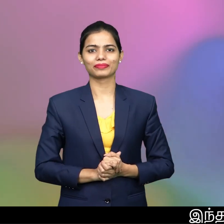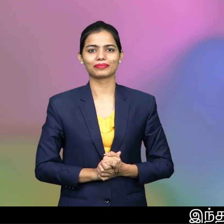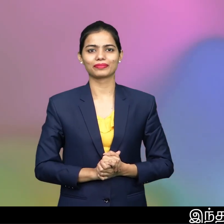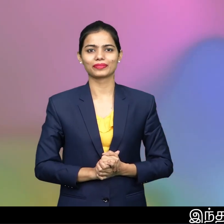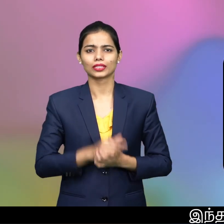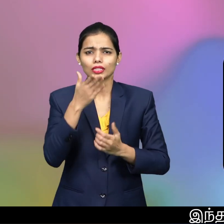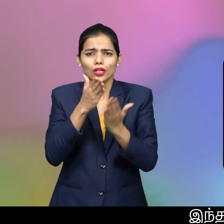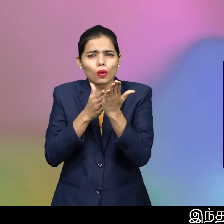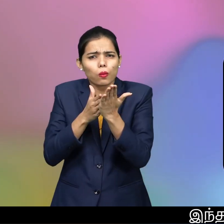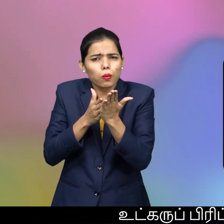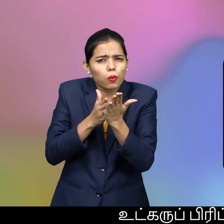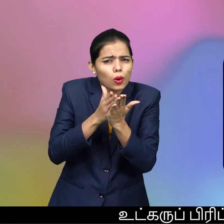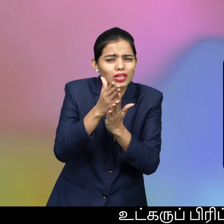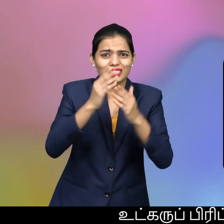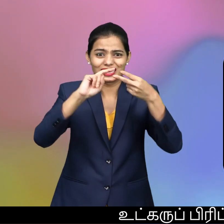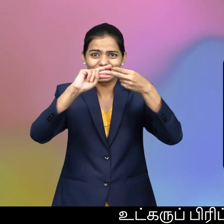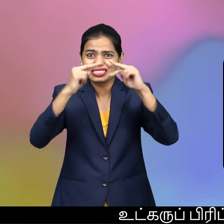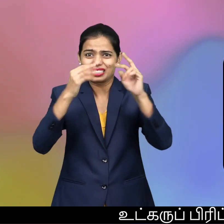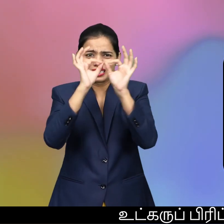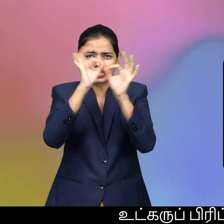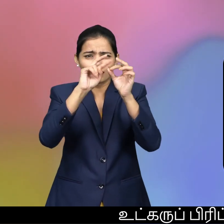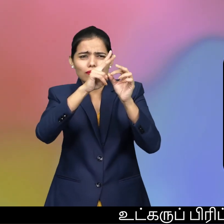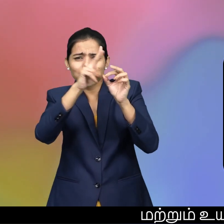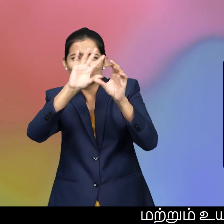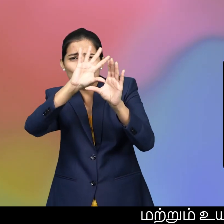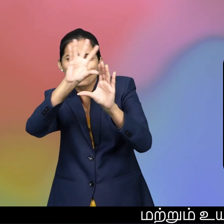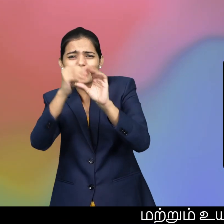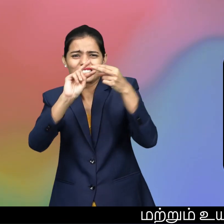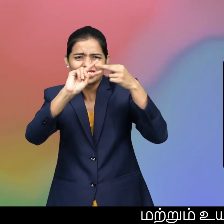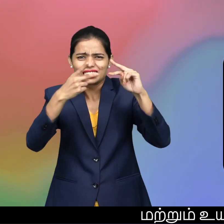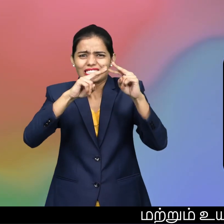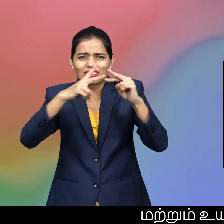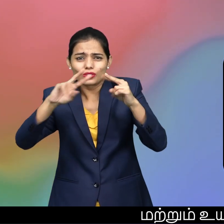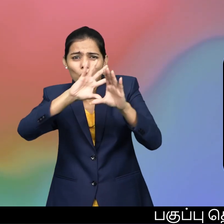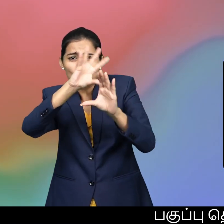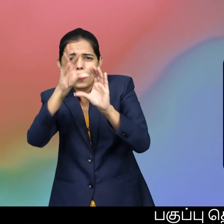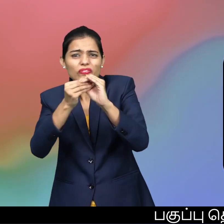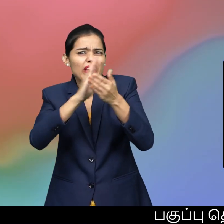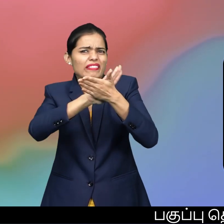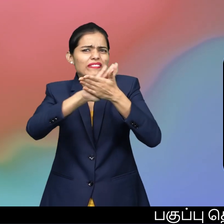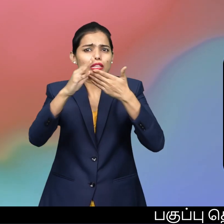இந்த வழியில் உட்கரு பிரிவு முடிவடைகிறது மற்றும் உயிரணு கணிக பகுப்பு தொடங்குகிறது.